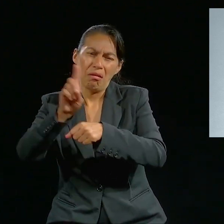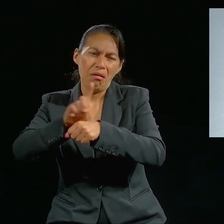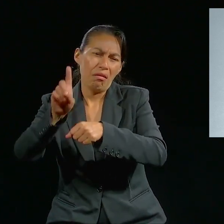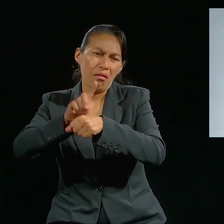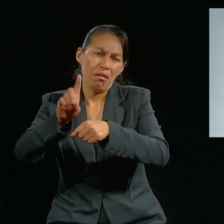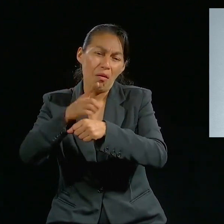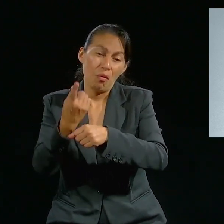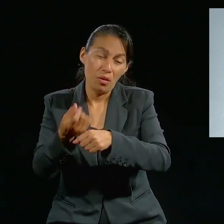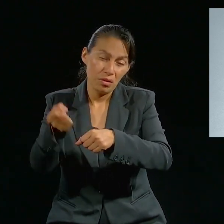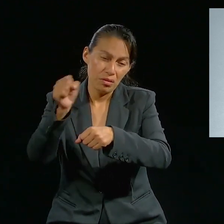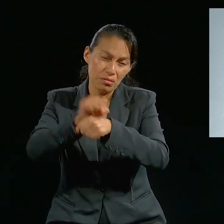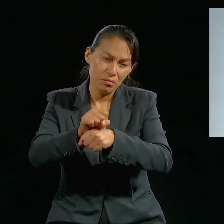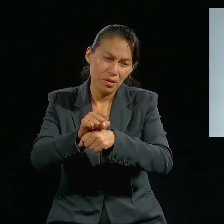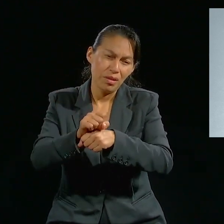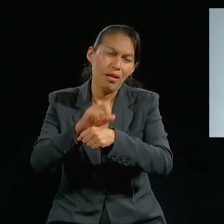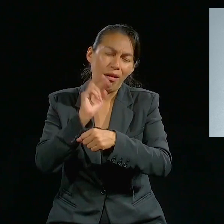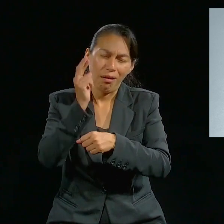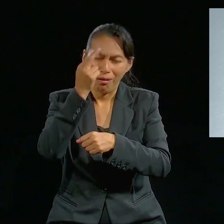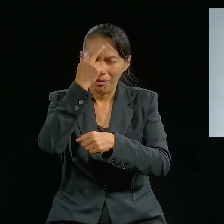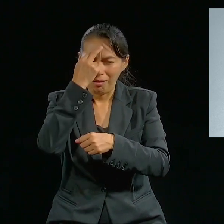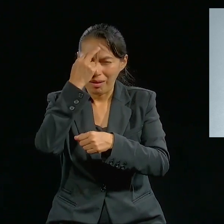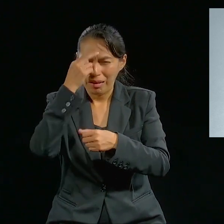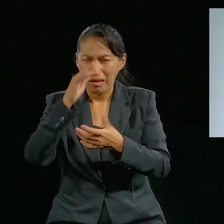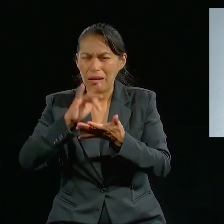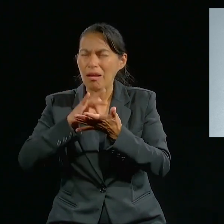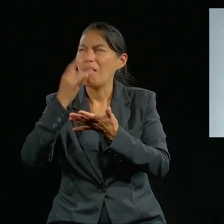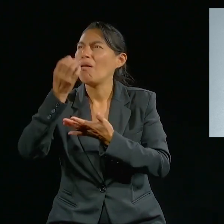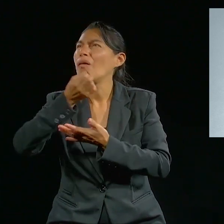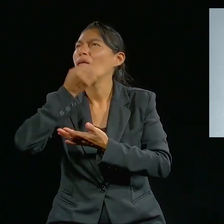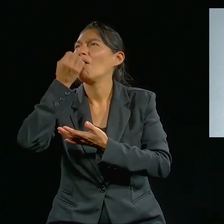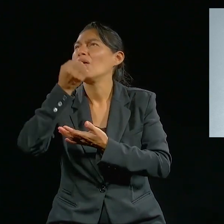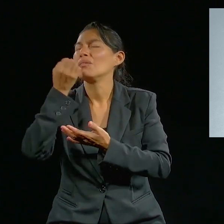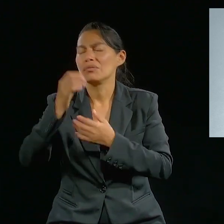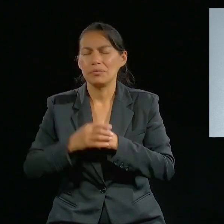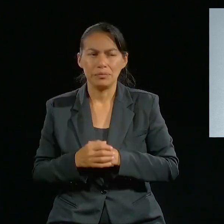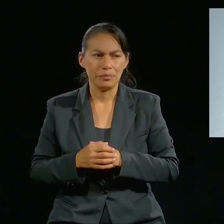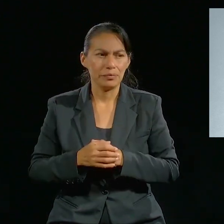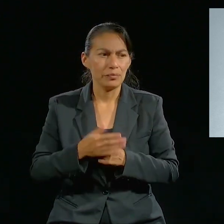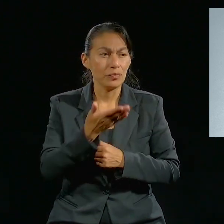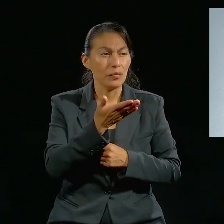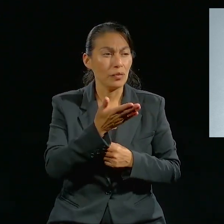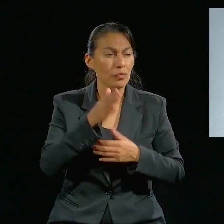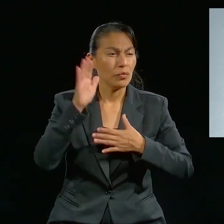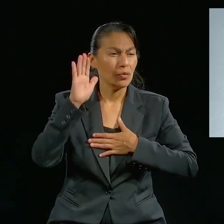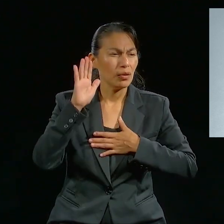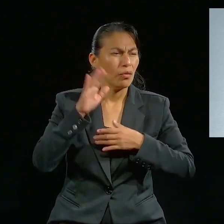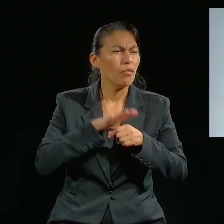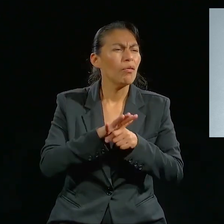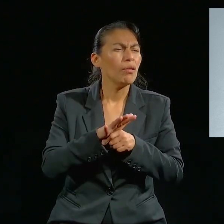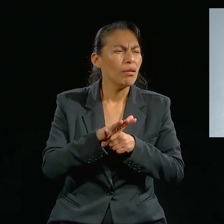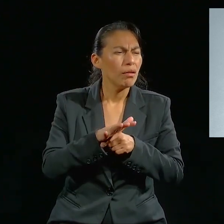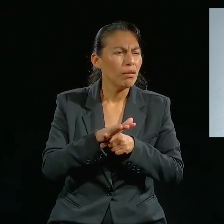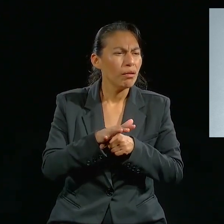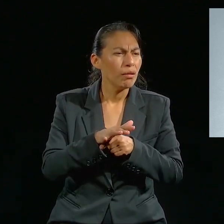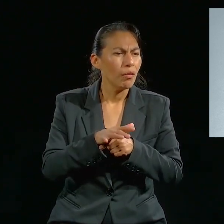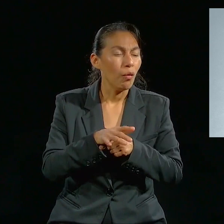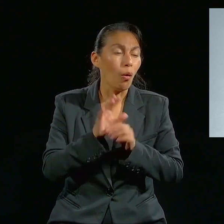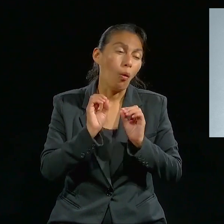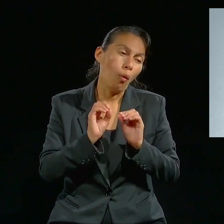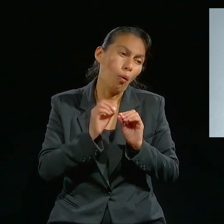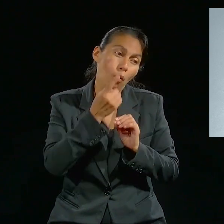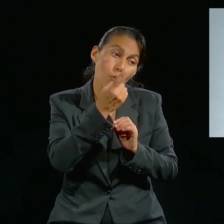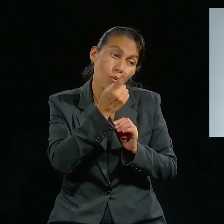través de la oración cuál es esa promesa que mueve tu vida o una de las